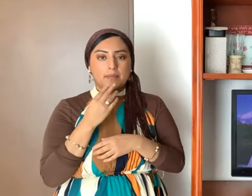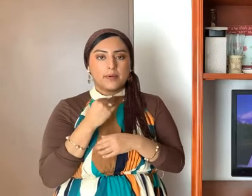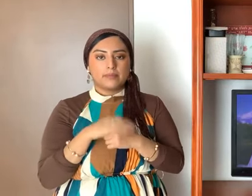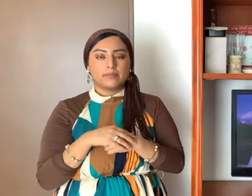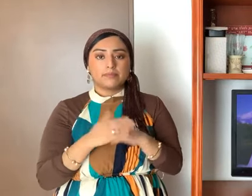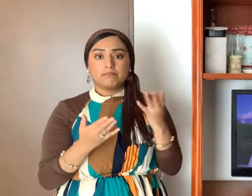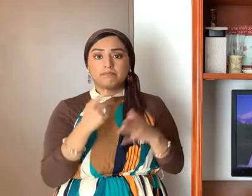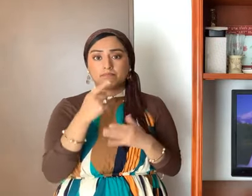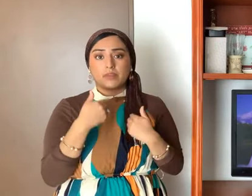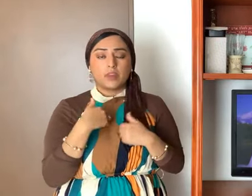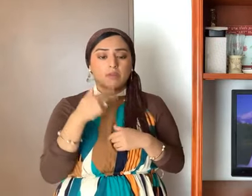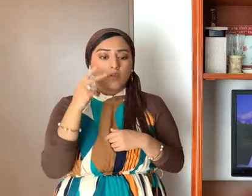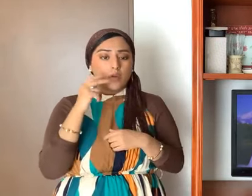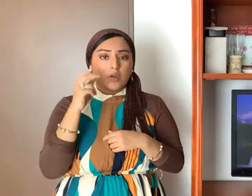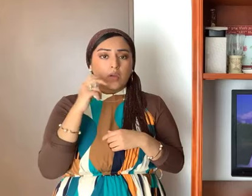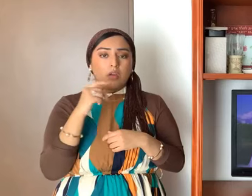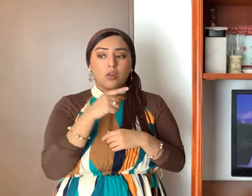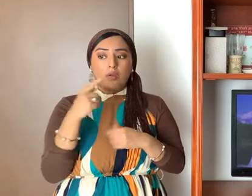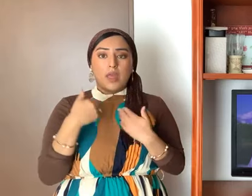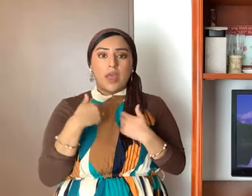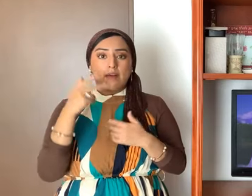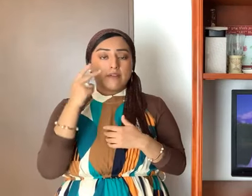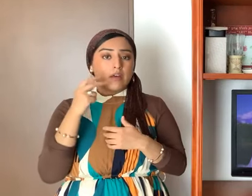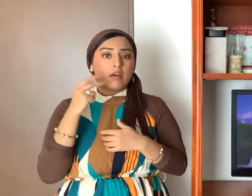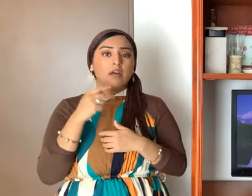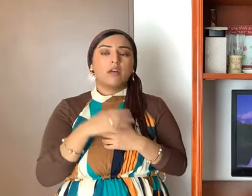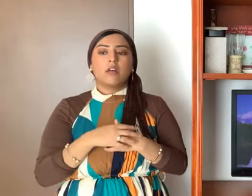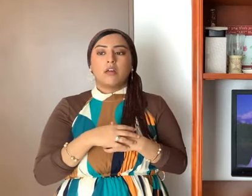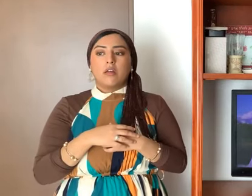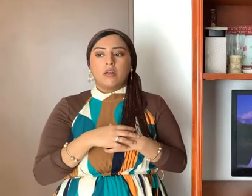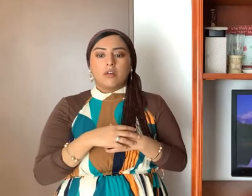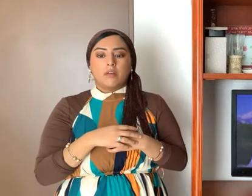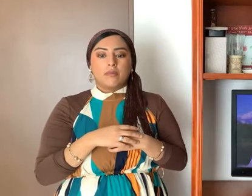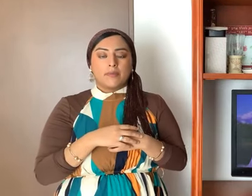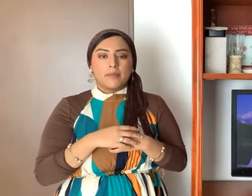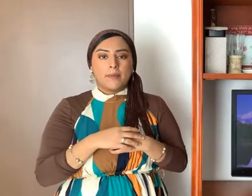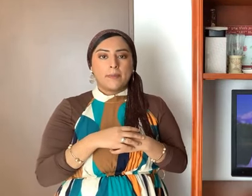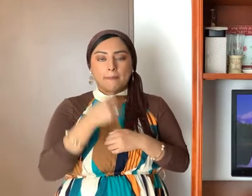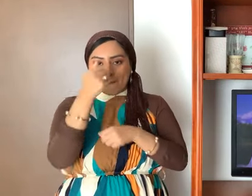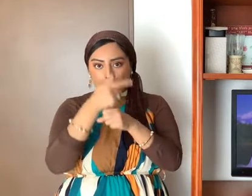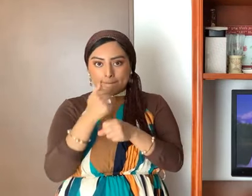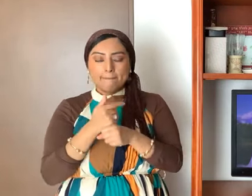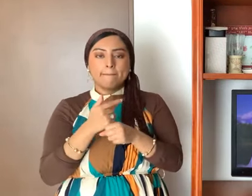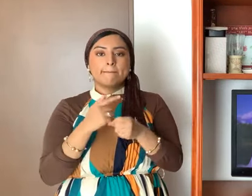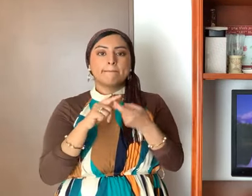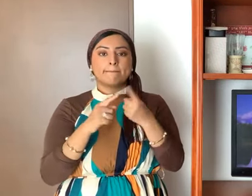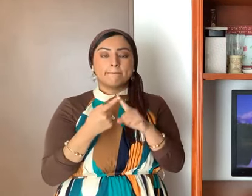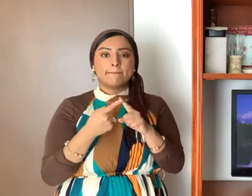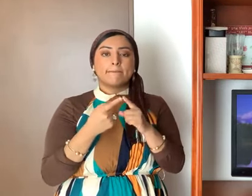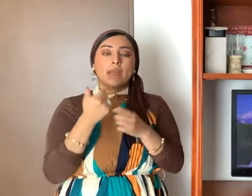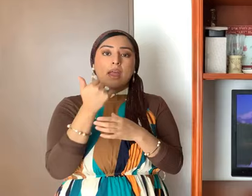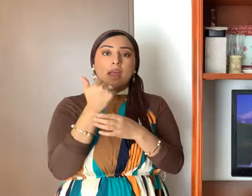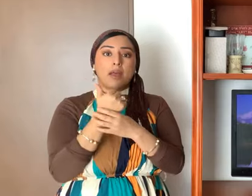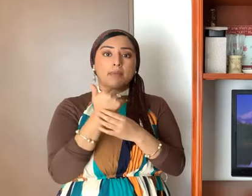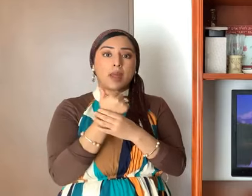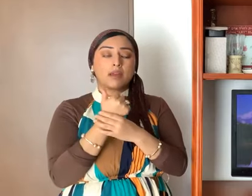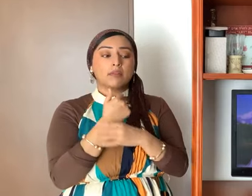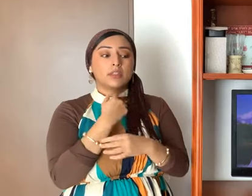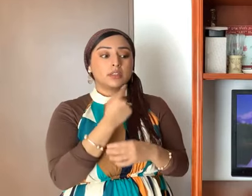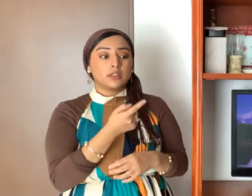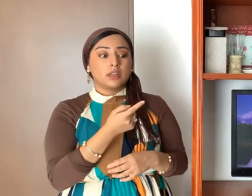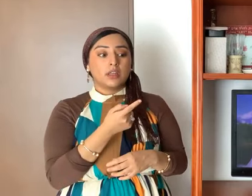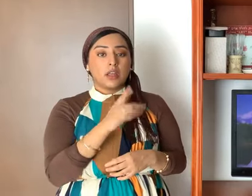tú has escuchado, ustedes han escuchado, usted, amigo, amiga, hermanos nuevecitos, que a Abraham le